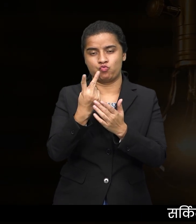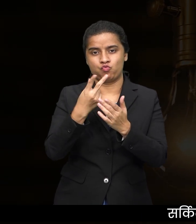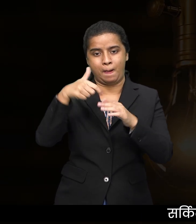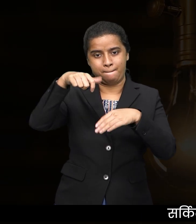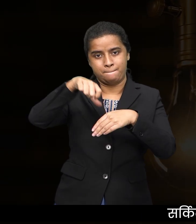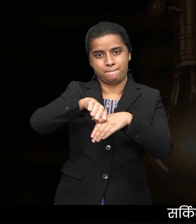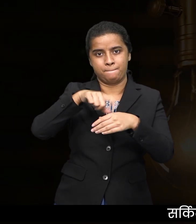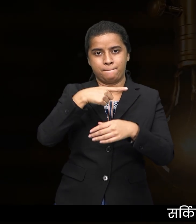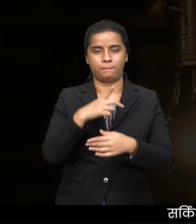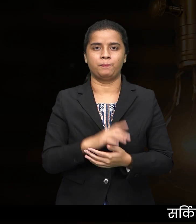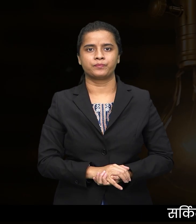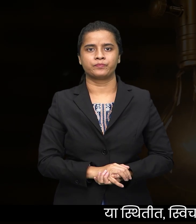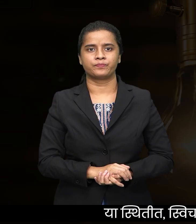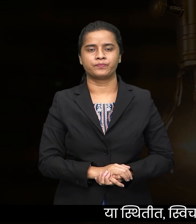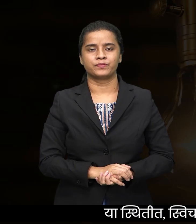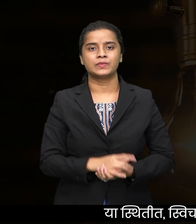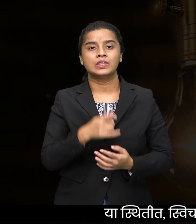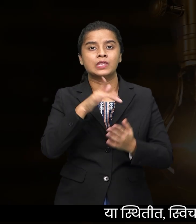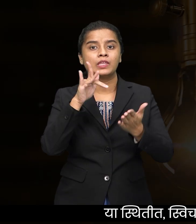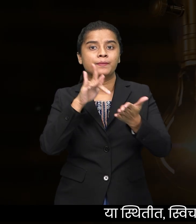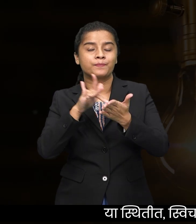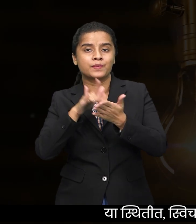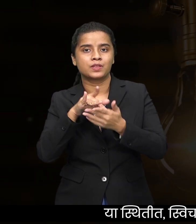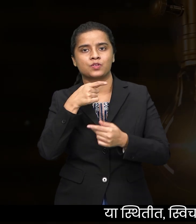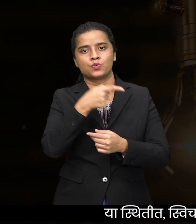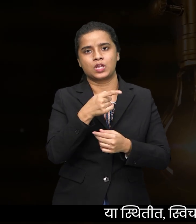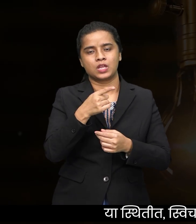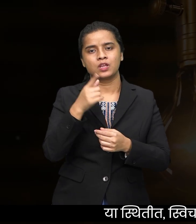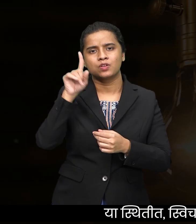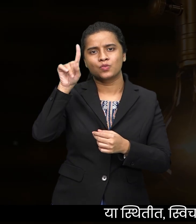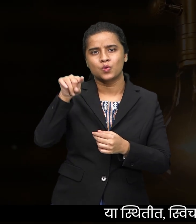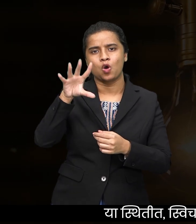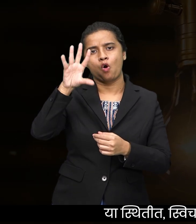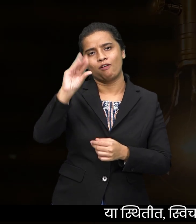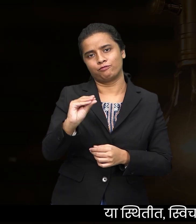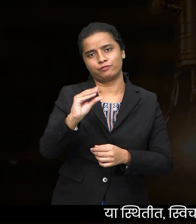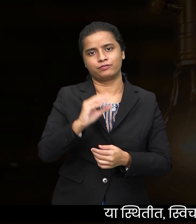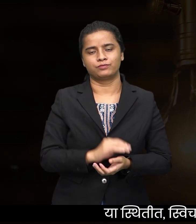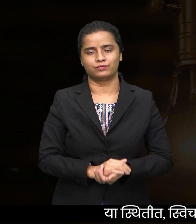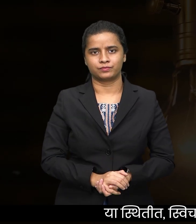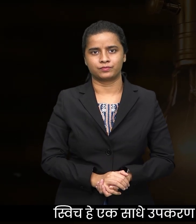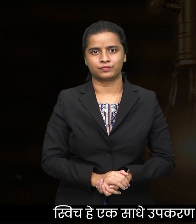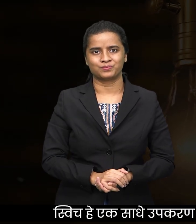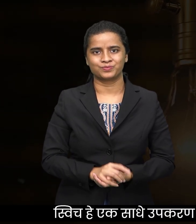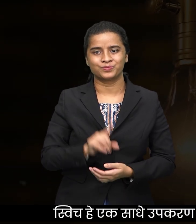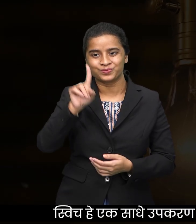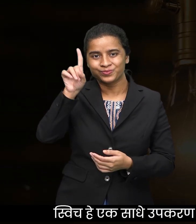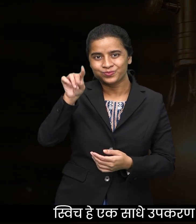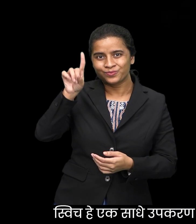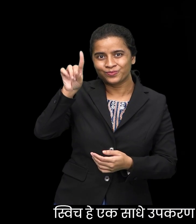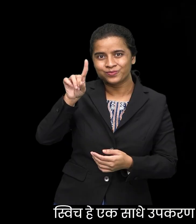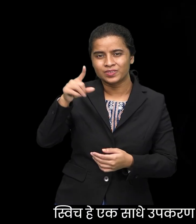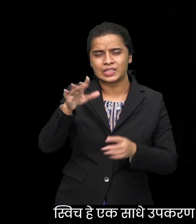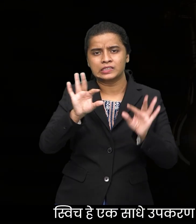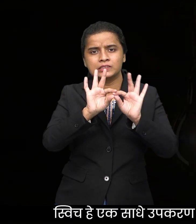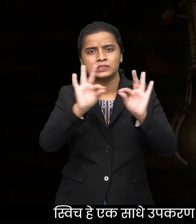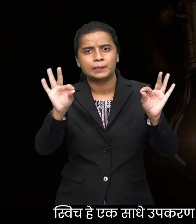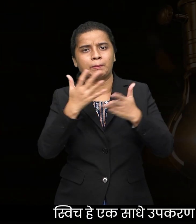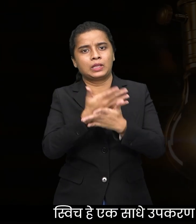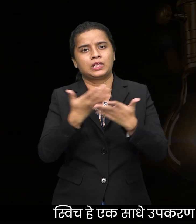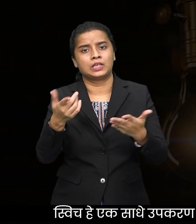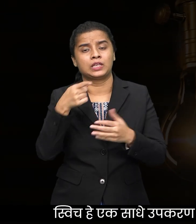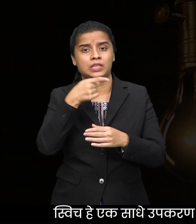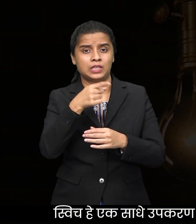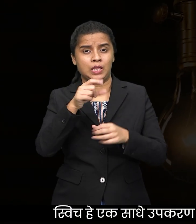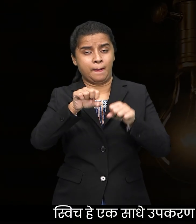नाही. या स्थितीत स्विच बंद असल्याचे म्हटले जाते. स्विच हे एक साधे उपकरण